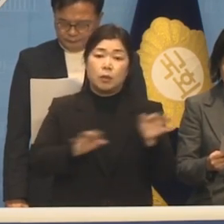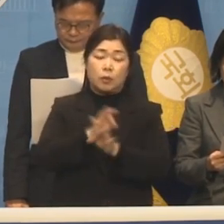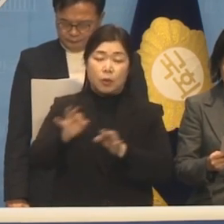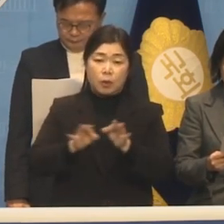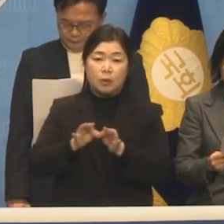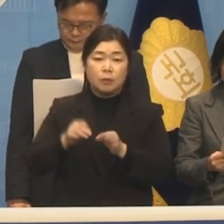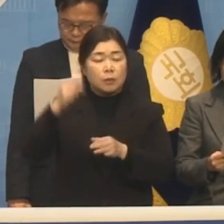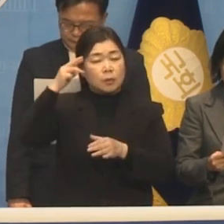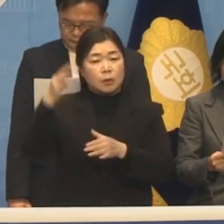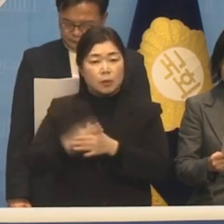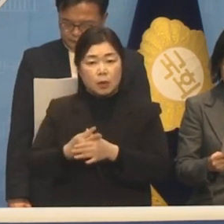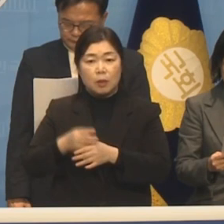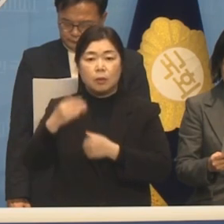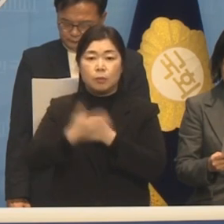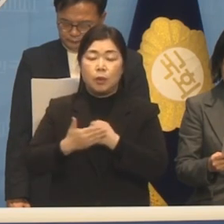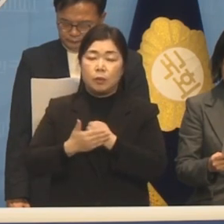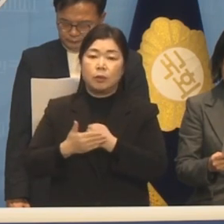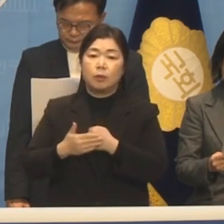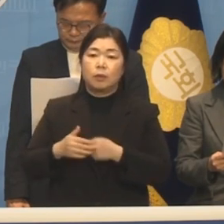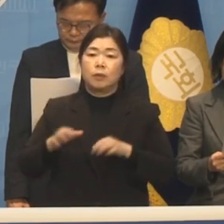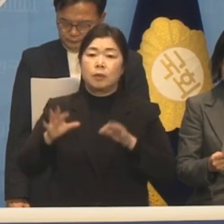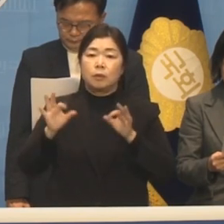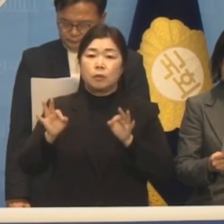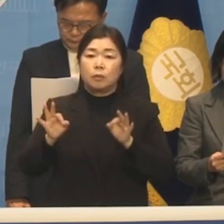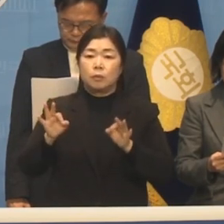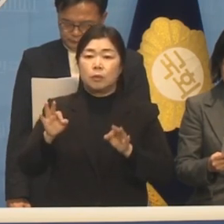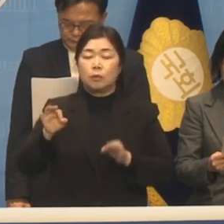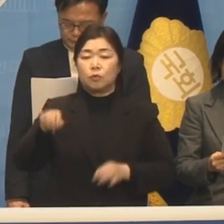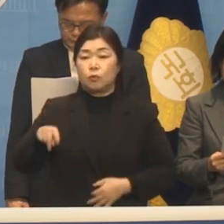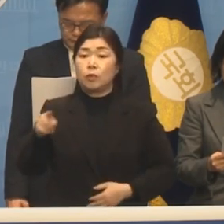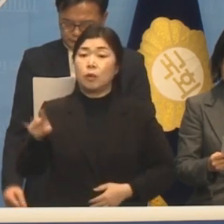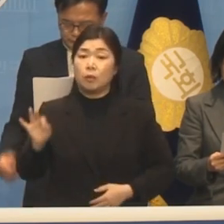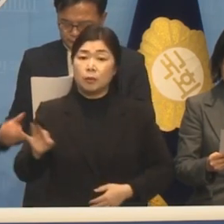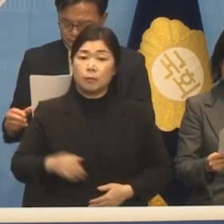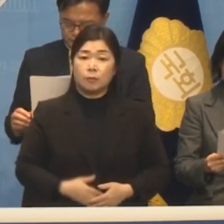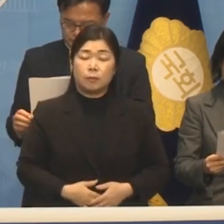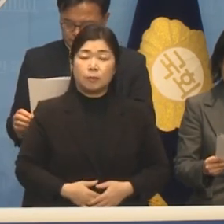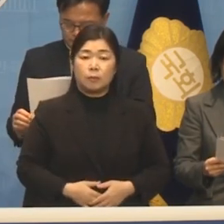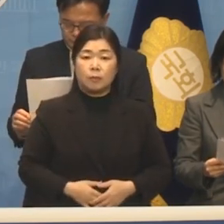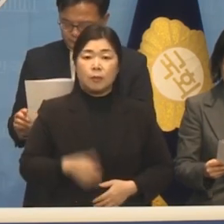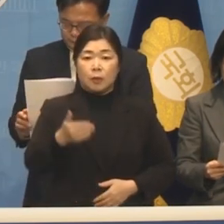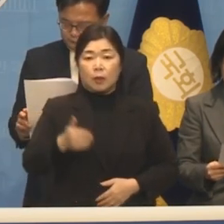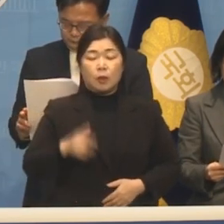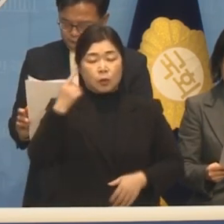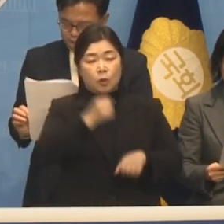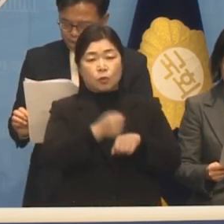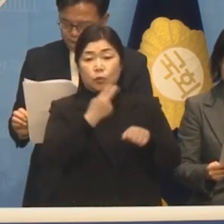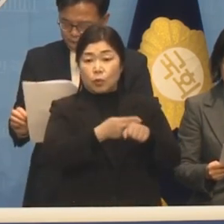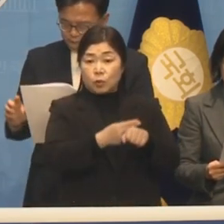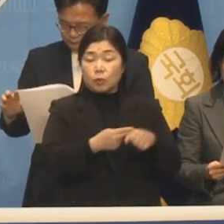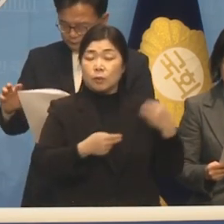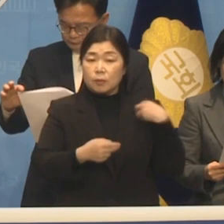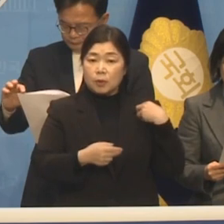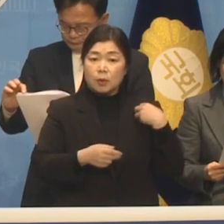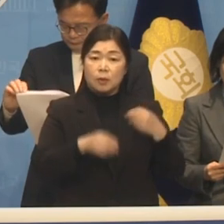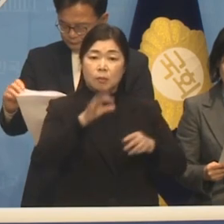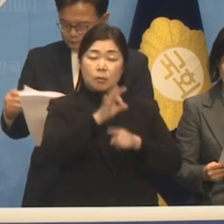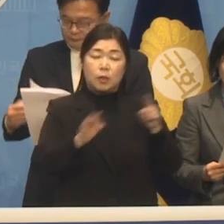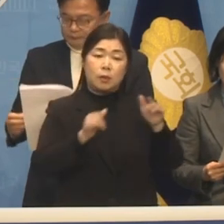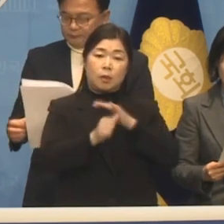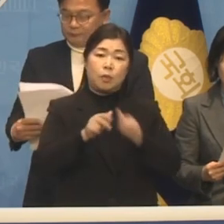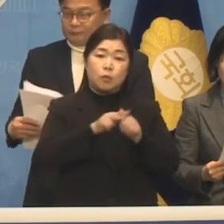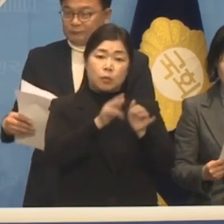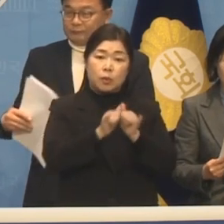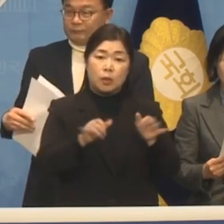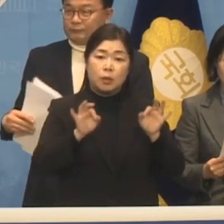석사 은평을 국회의원 예비후보 김우영, 카이스트 전 연구교수 국회의원 비례대표 출마